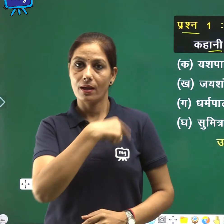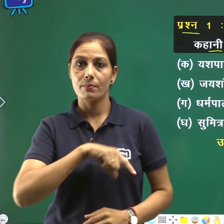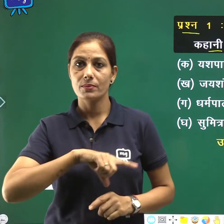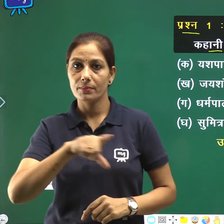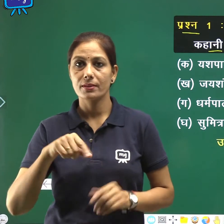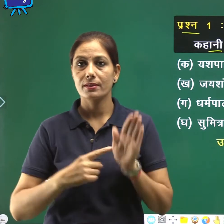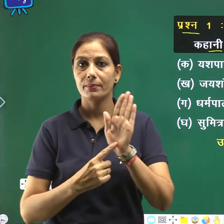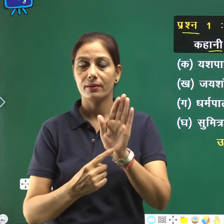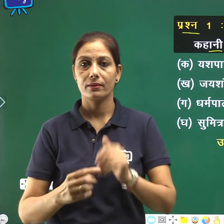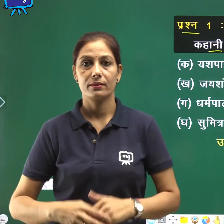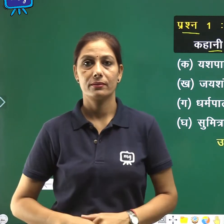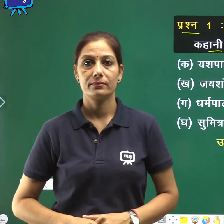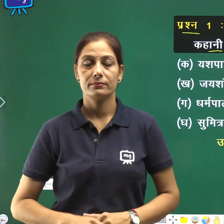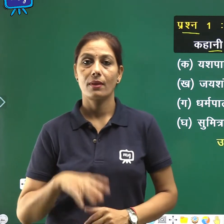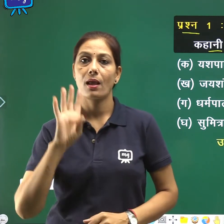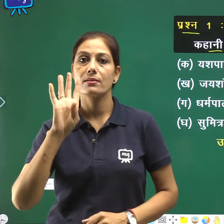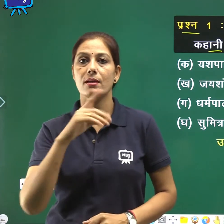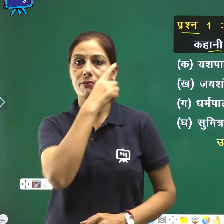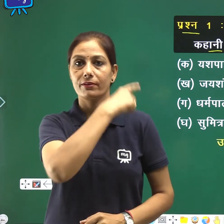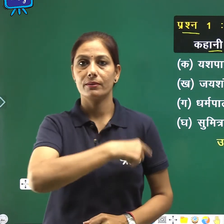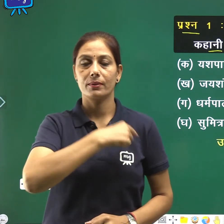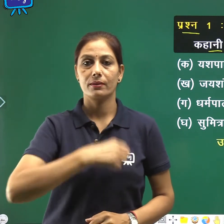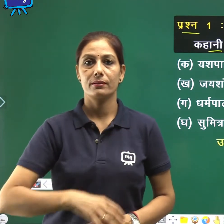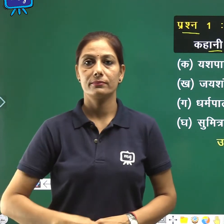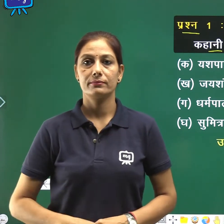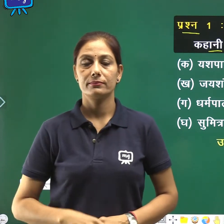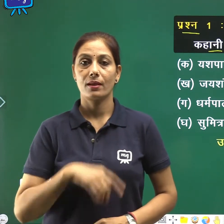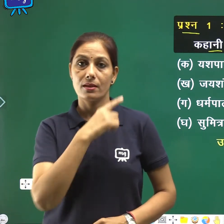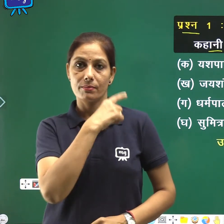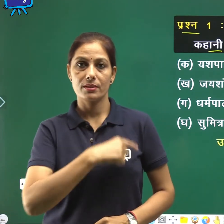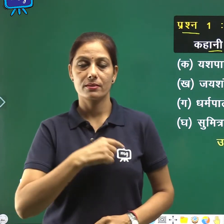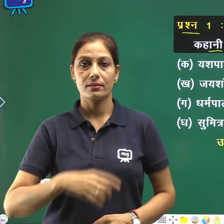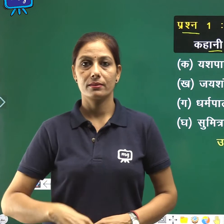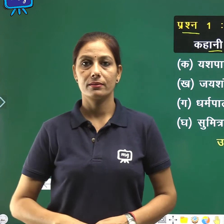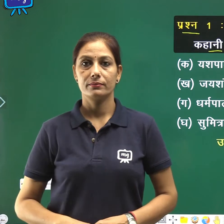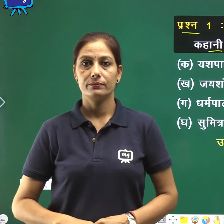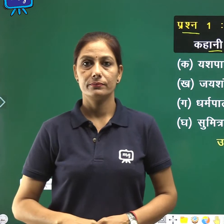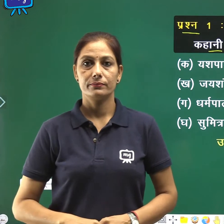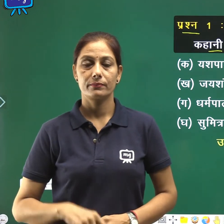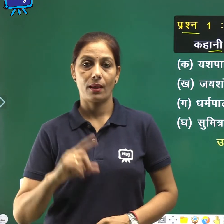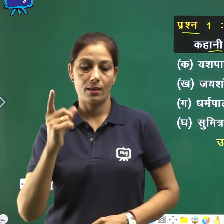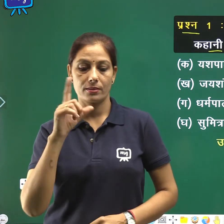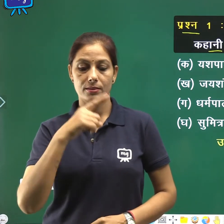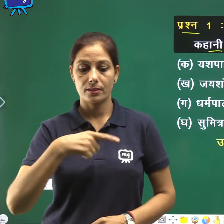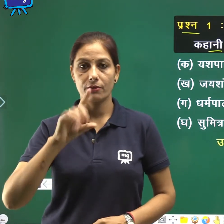सामने 4 विकल्प है, जिसमें से एक